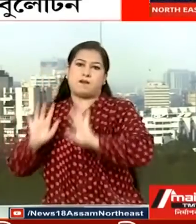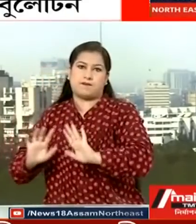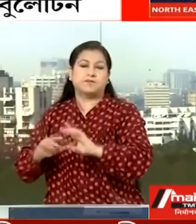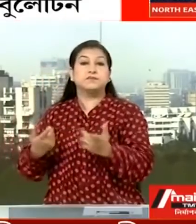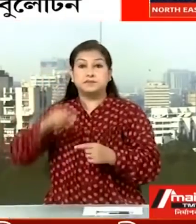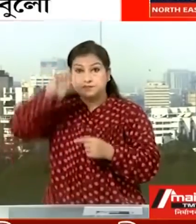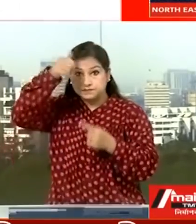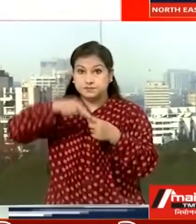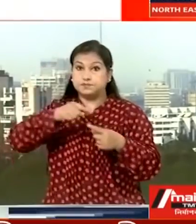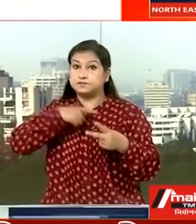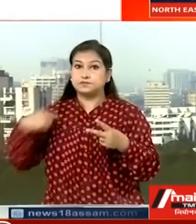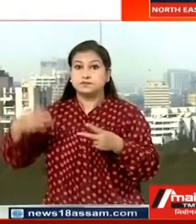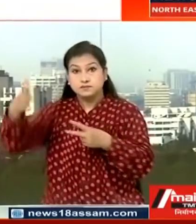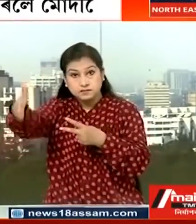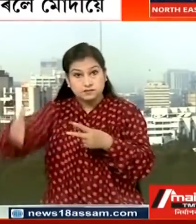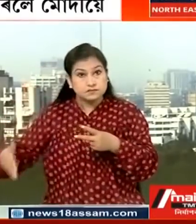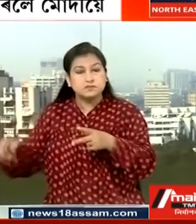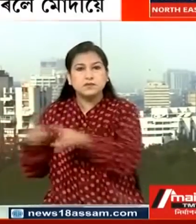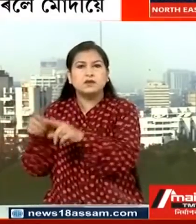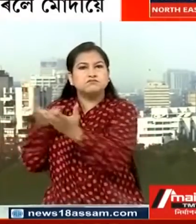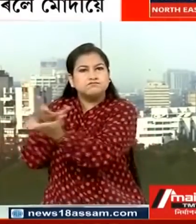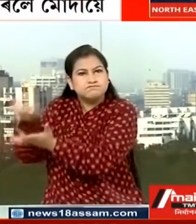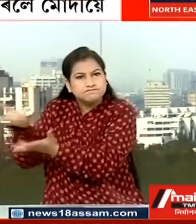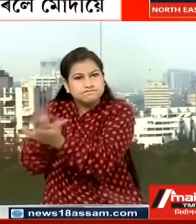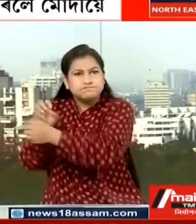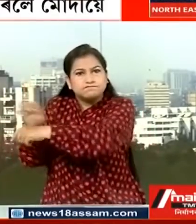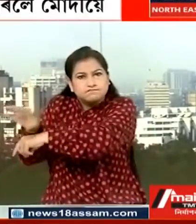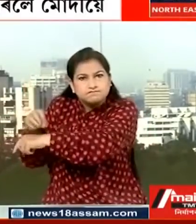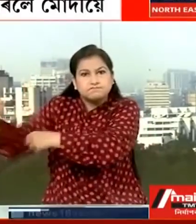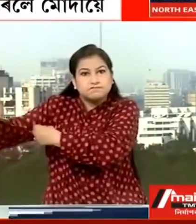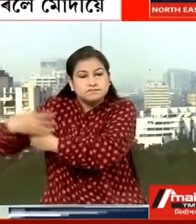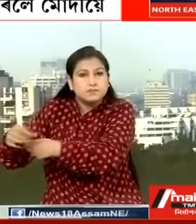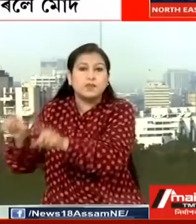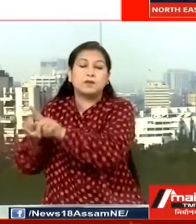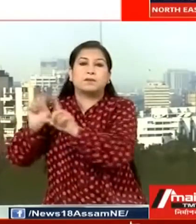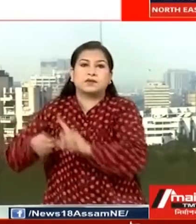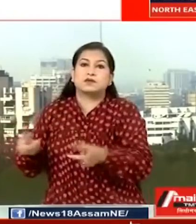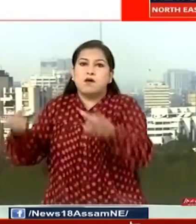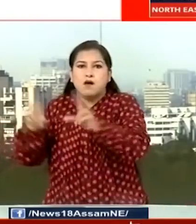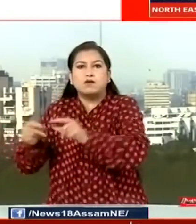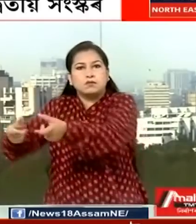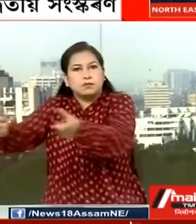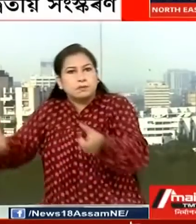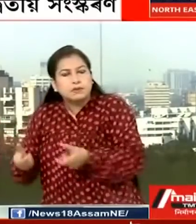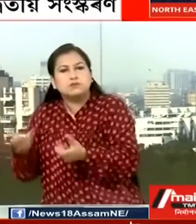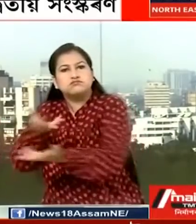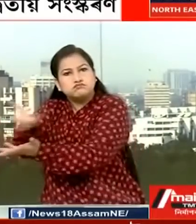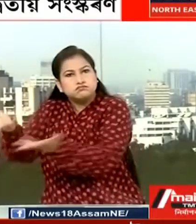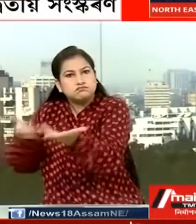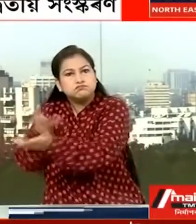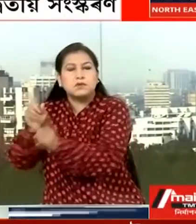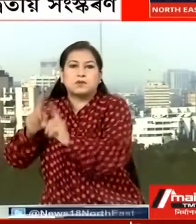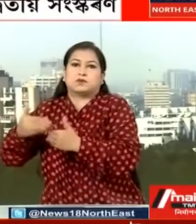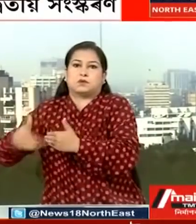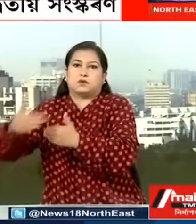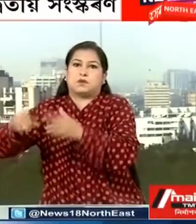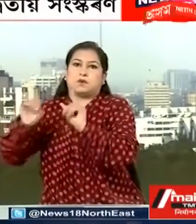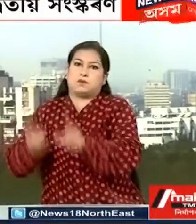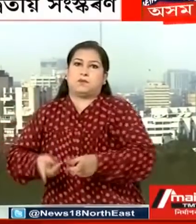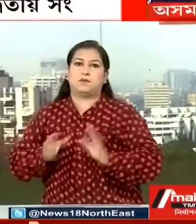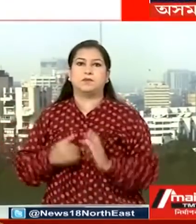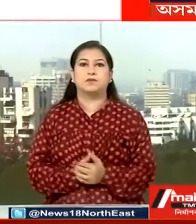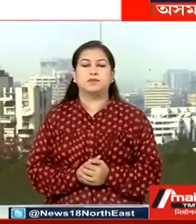सहमत हुए कि भारत चीन सीमा मामलों पर परामर्श और समन्वय के लिए कार्य तंत्र को भी अपनी बैठकें जारी रखनी